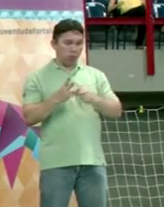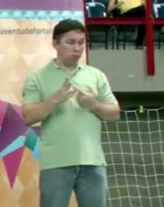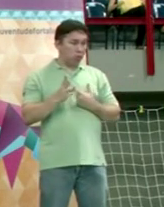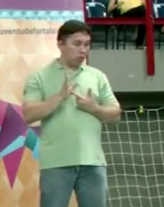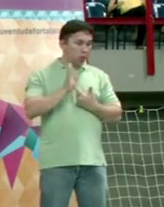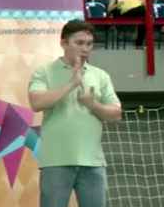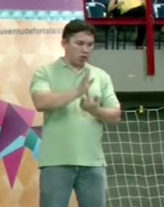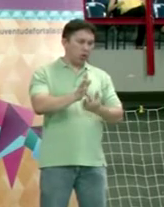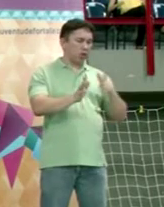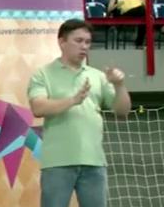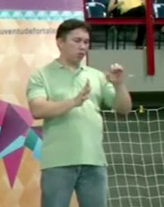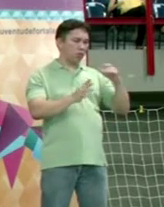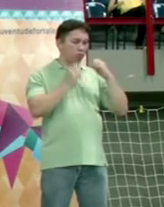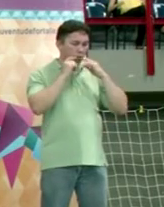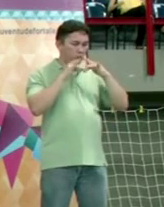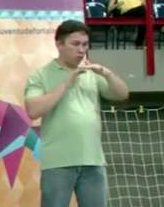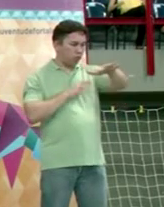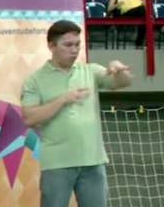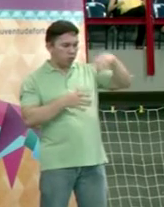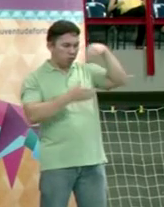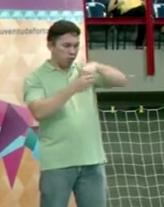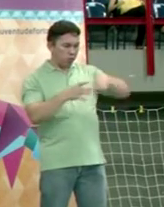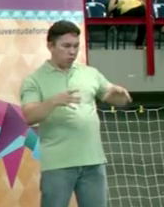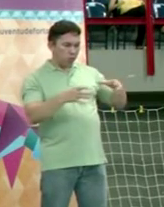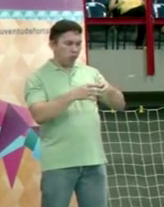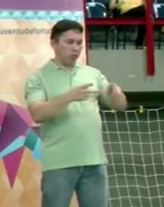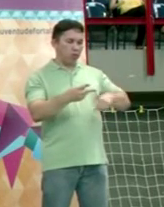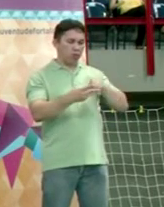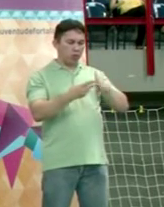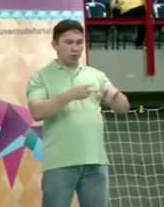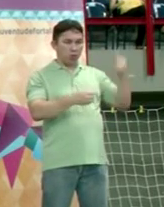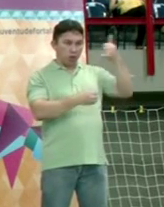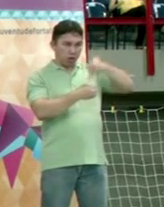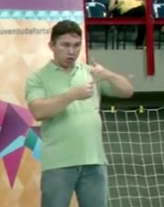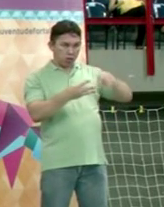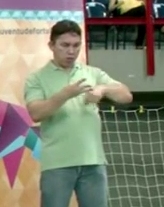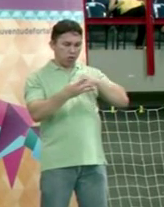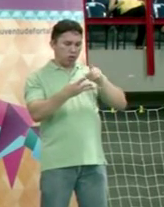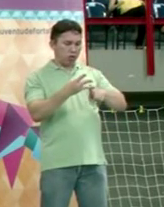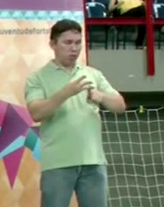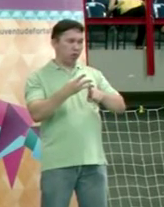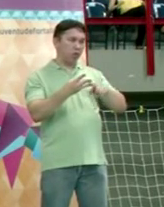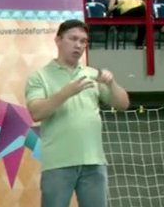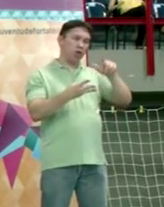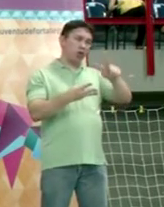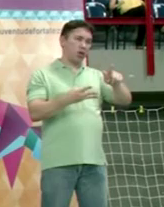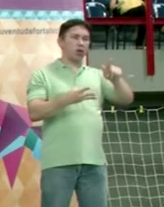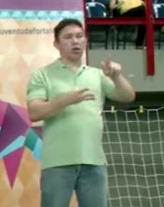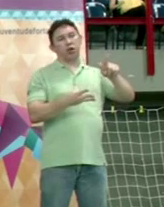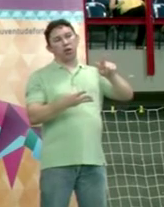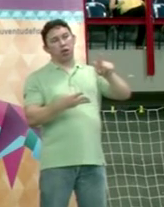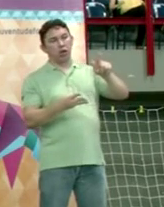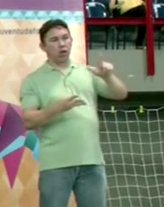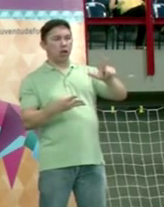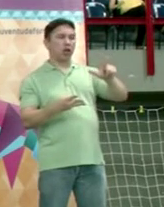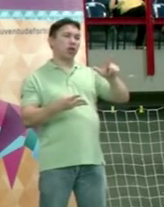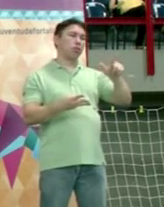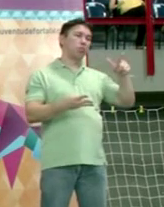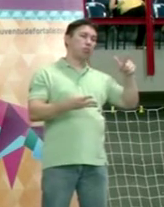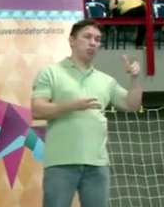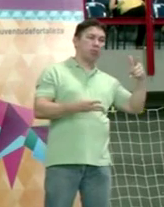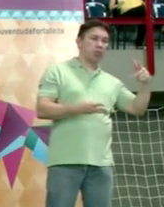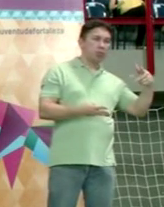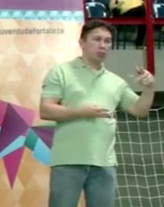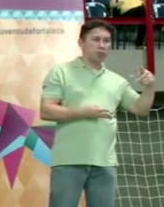do gás natural, do GLP e da gasolina, respectivamente, então, a partir dos dados